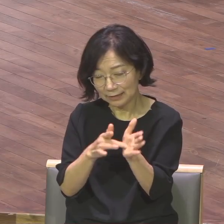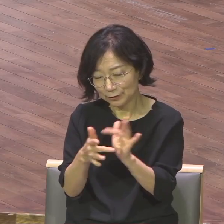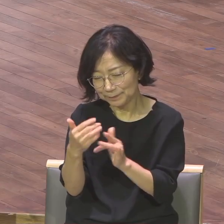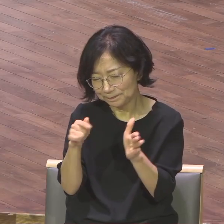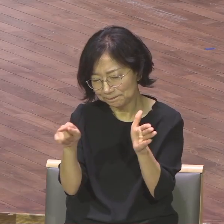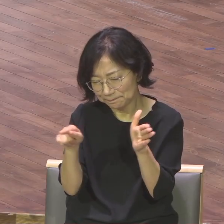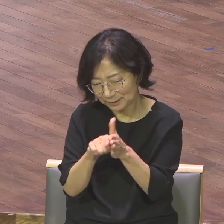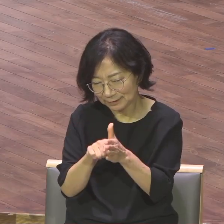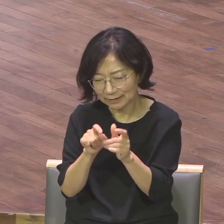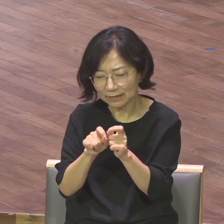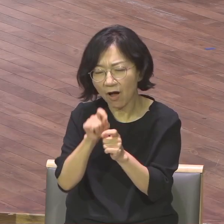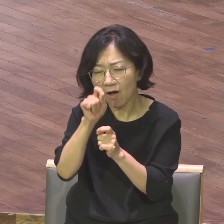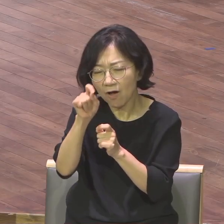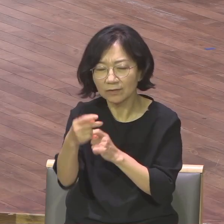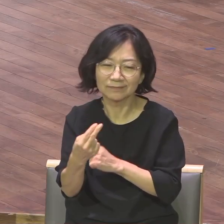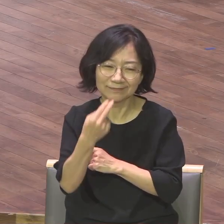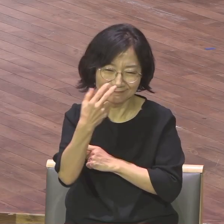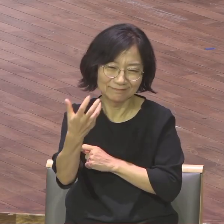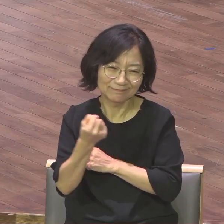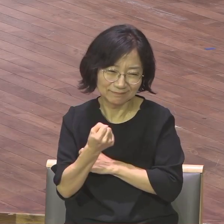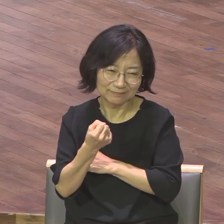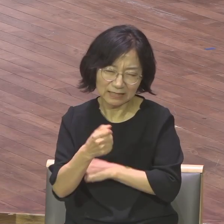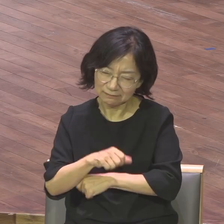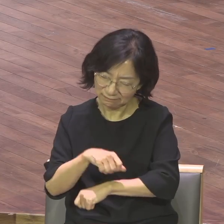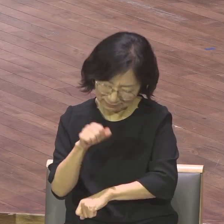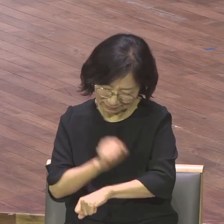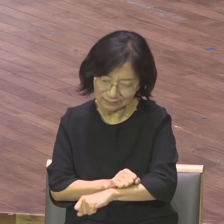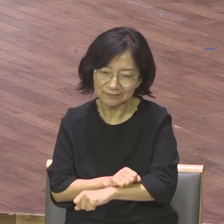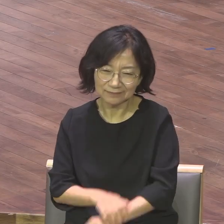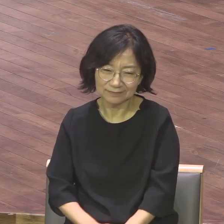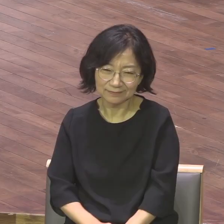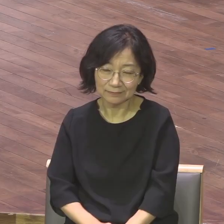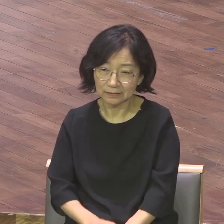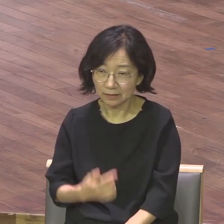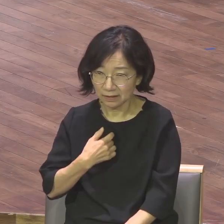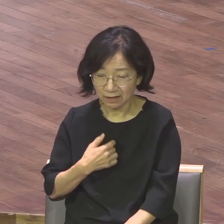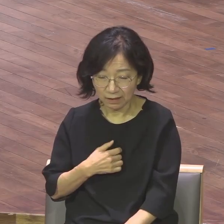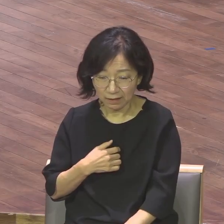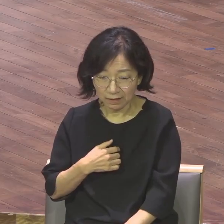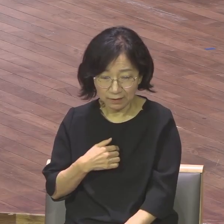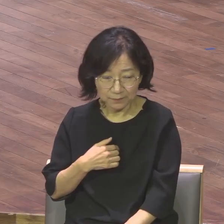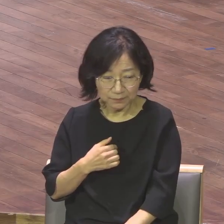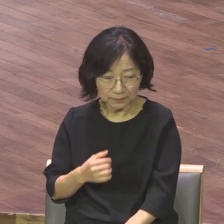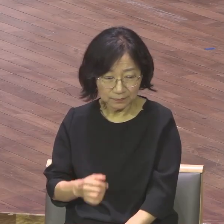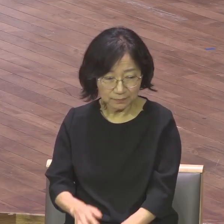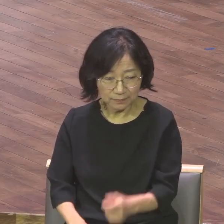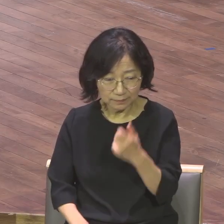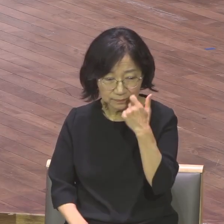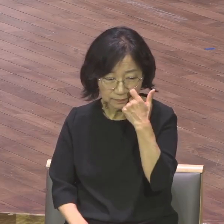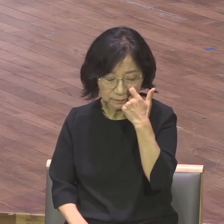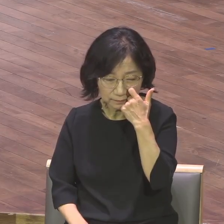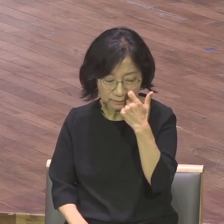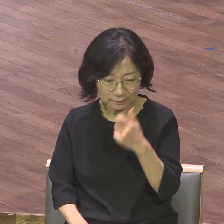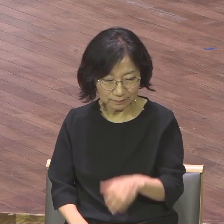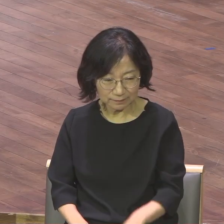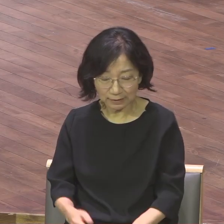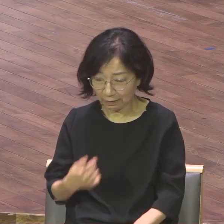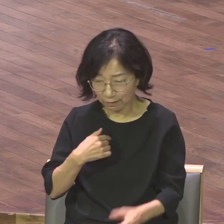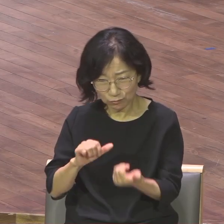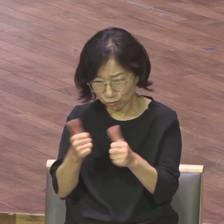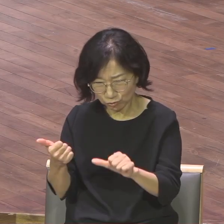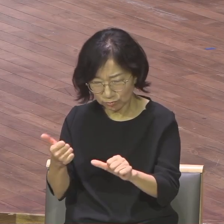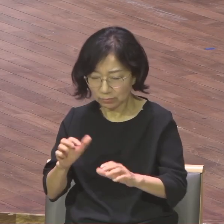거요. 죽음을 두려워하지 않아. 죽음을 기쁨으로 받아들여. 그래야 천국 가서 주님